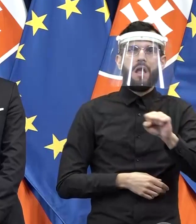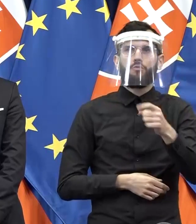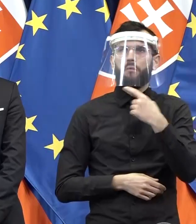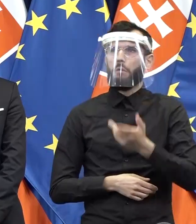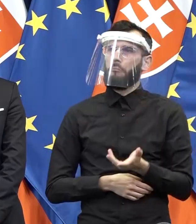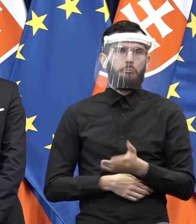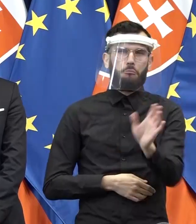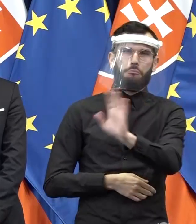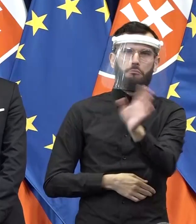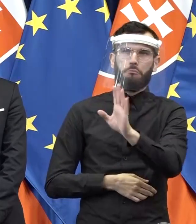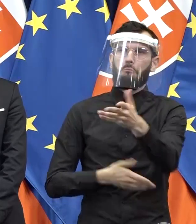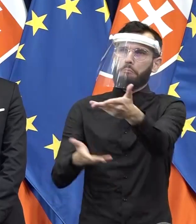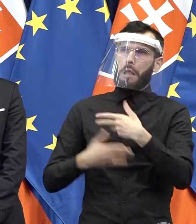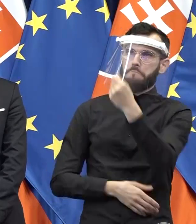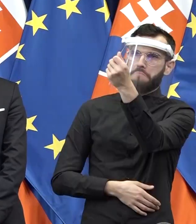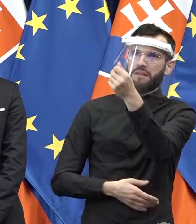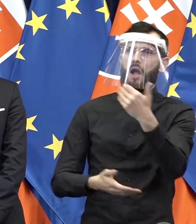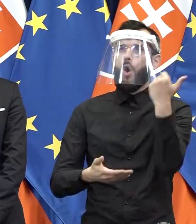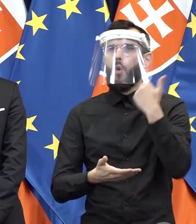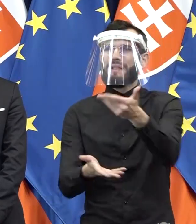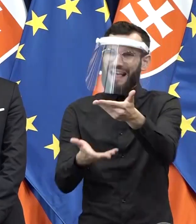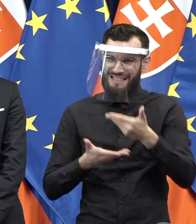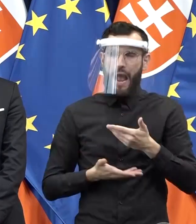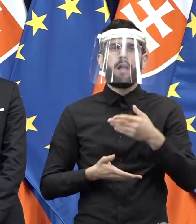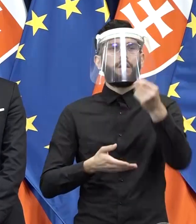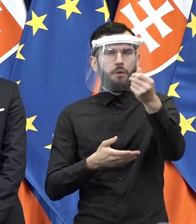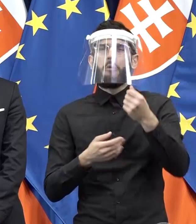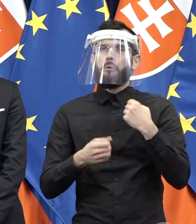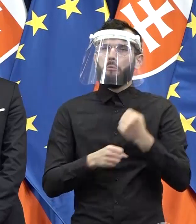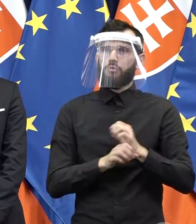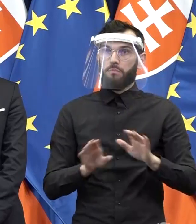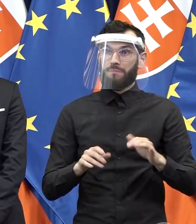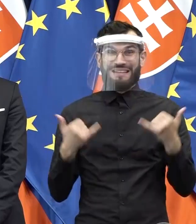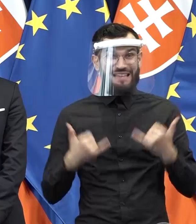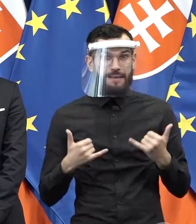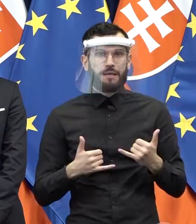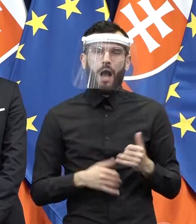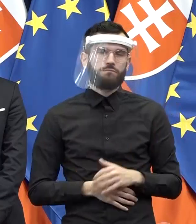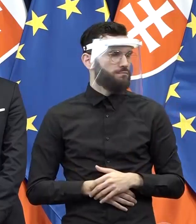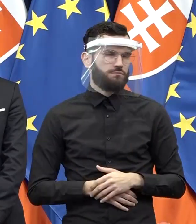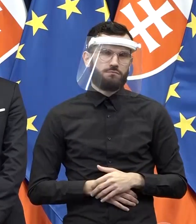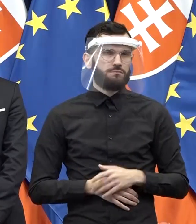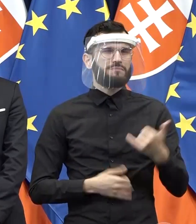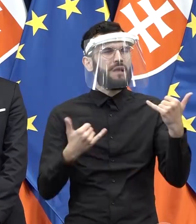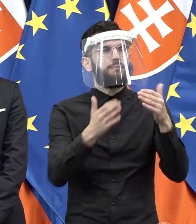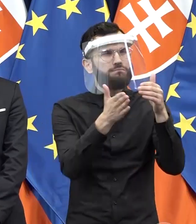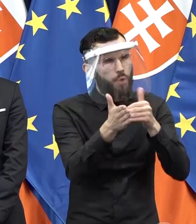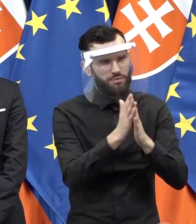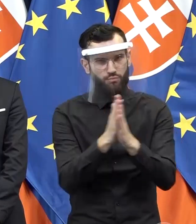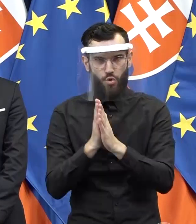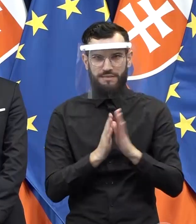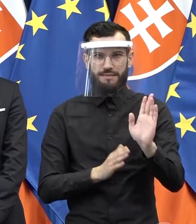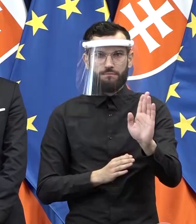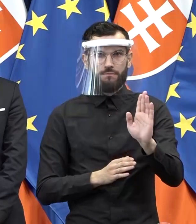nie, nie. Keď chcete, dajte peniaze, dajte ľudí, dajte neviem, nejaké prostriedky. Dnes vás nevyhnutne potrebujeme. Páni